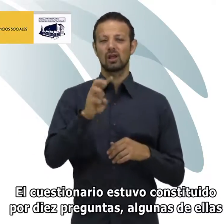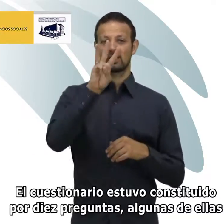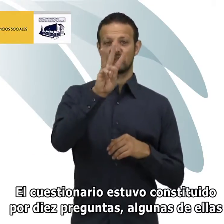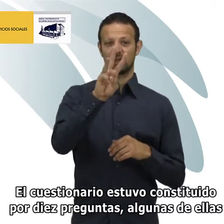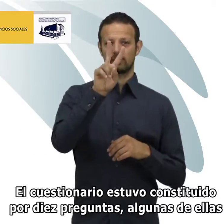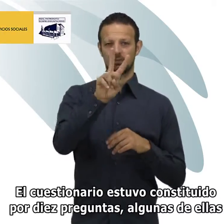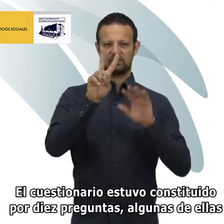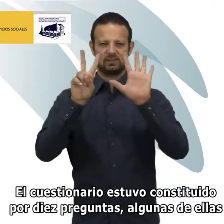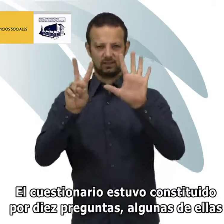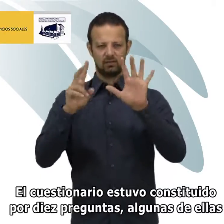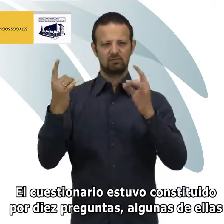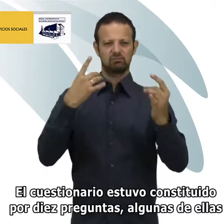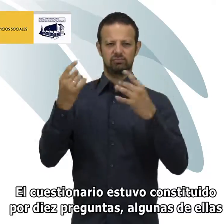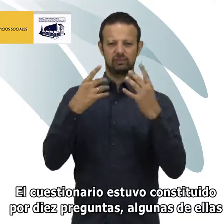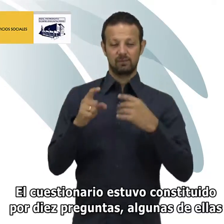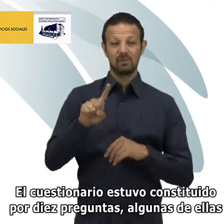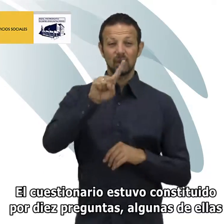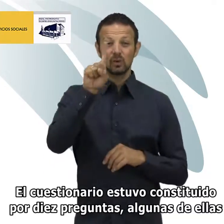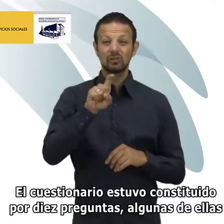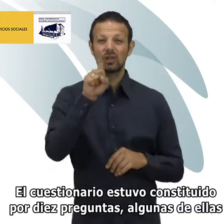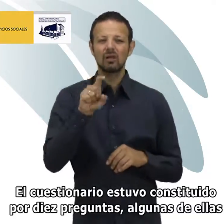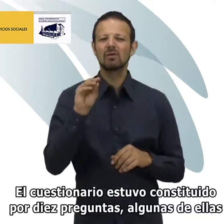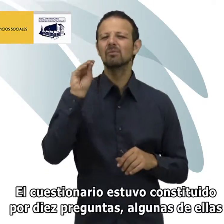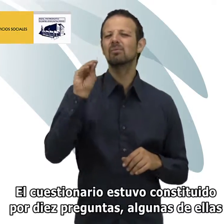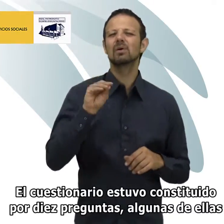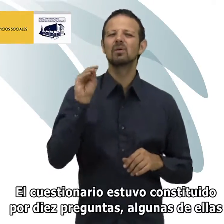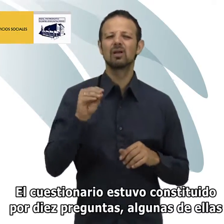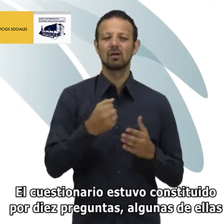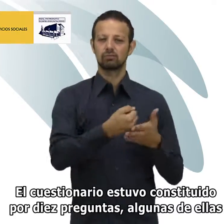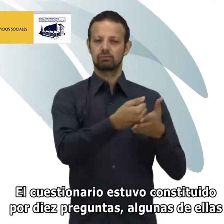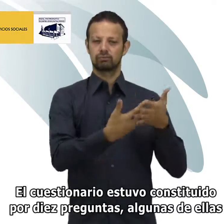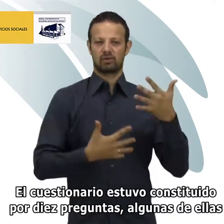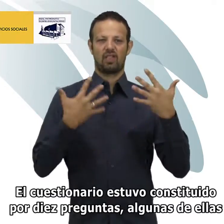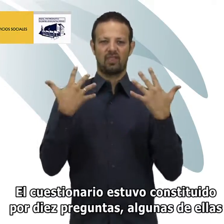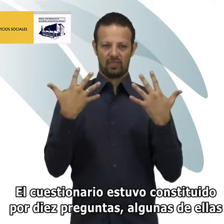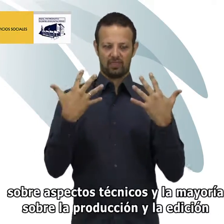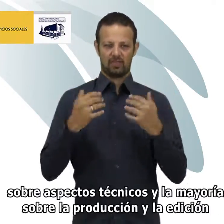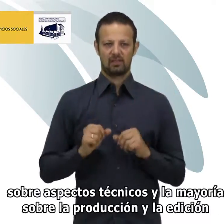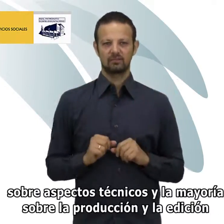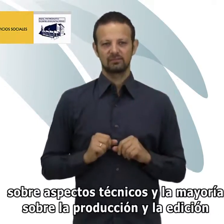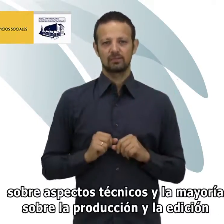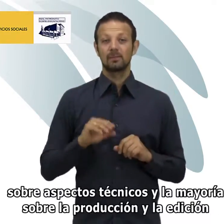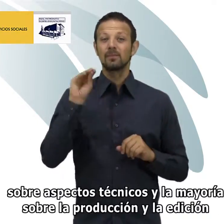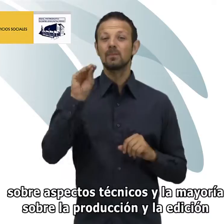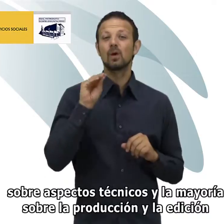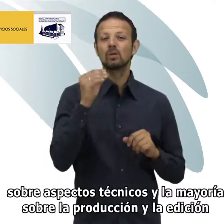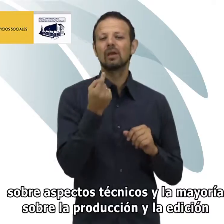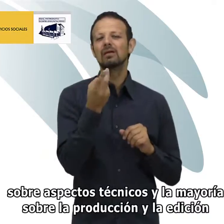constituido por 10 preguntas. Algunas de ellas sobre aspectos técnicos y la mayoría sobre la